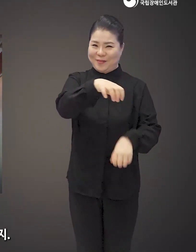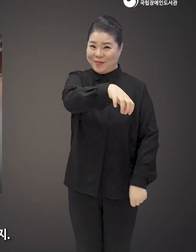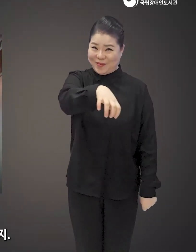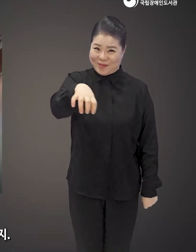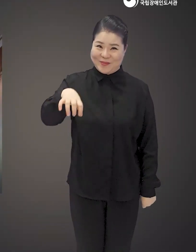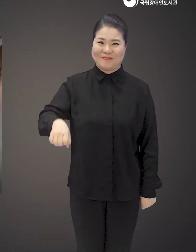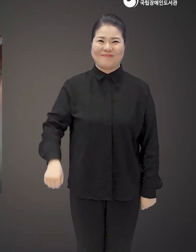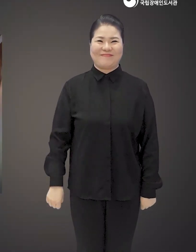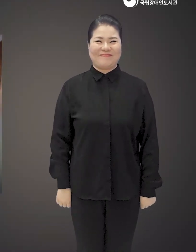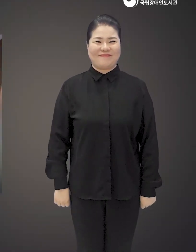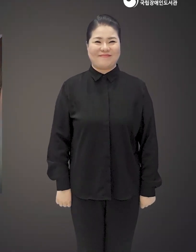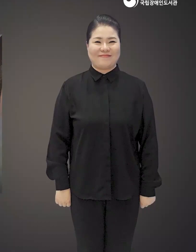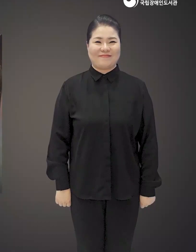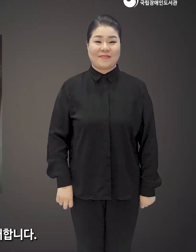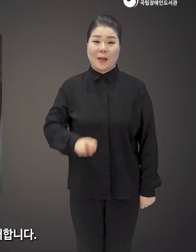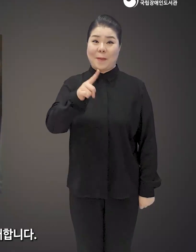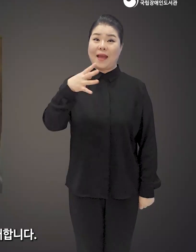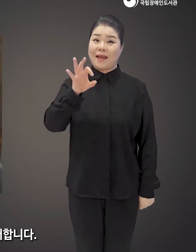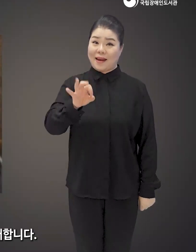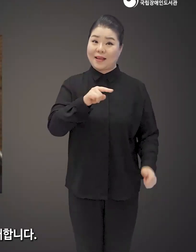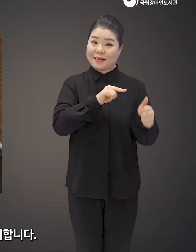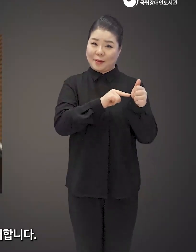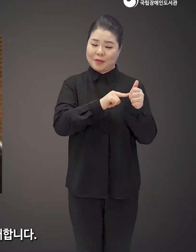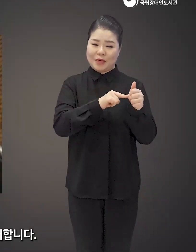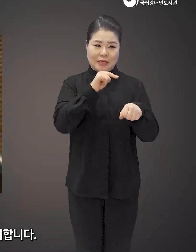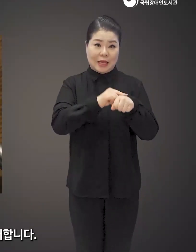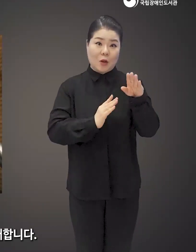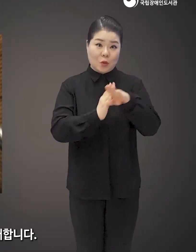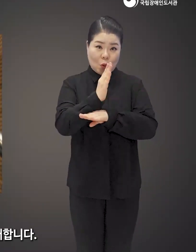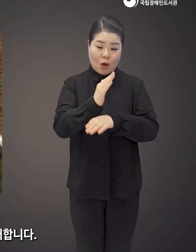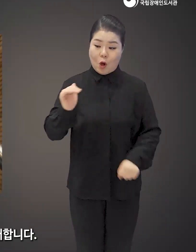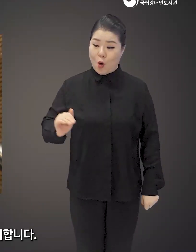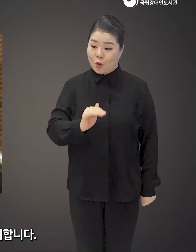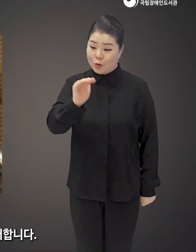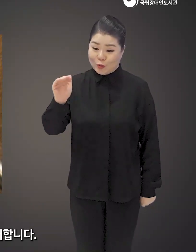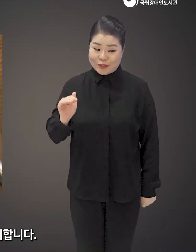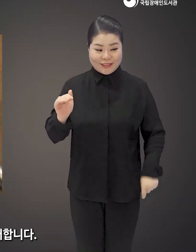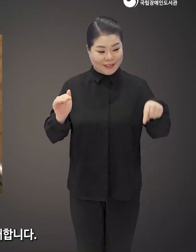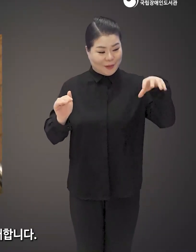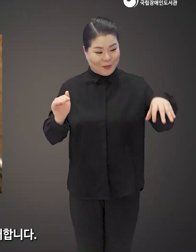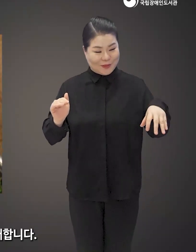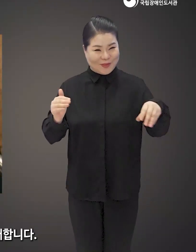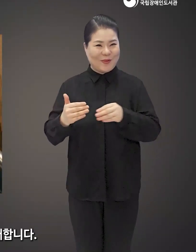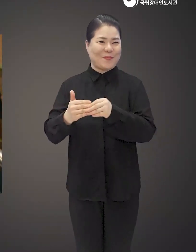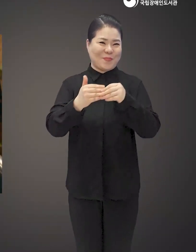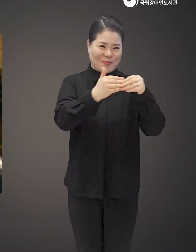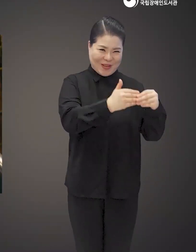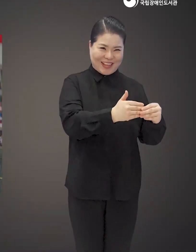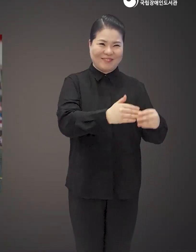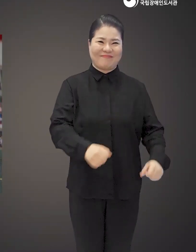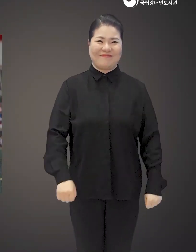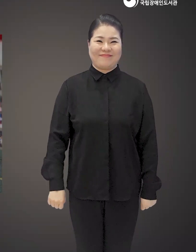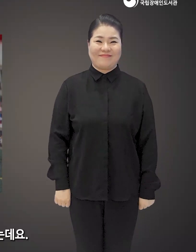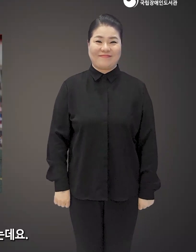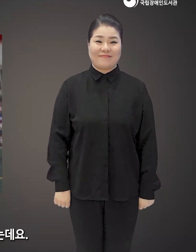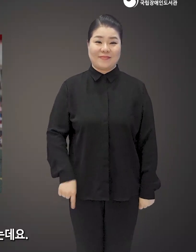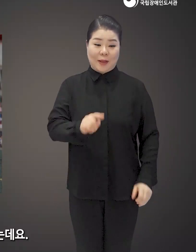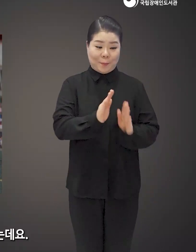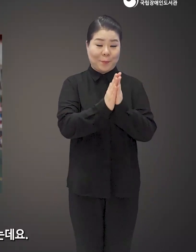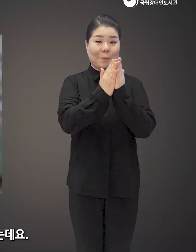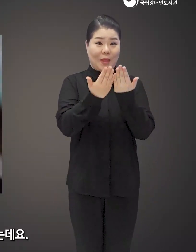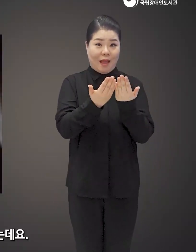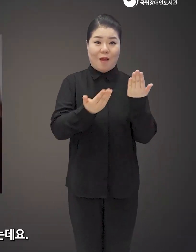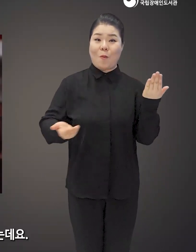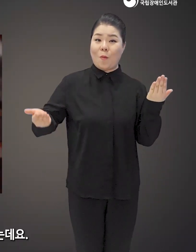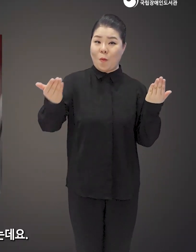다채로운 상점들까지. 마랑 몽타구는 시간을 초월하며 우리를 그곳들로 안내합니다. 이 책을